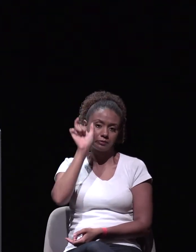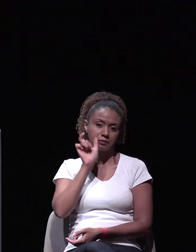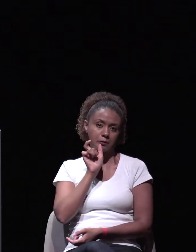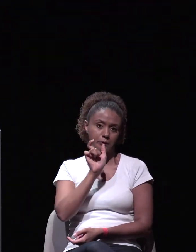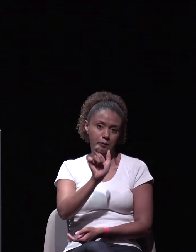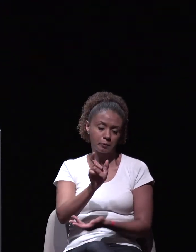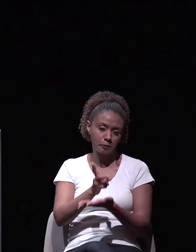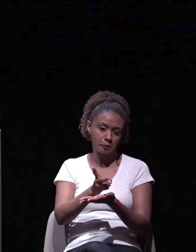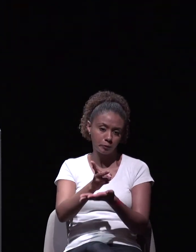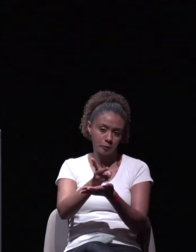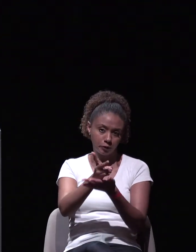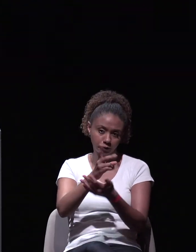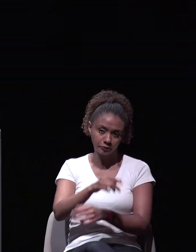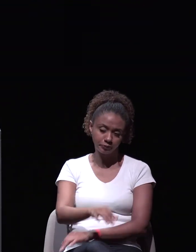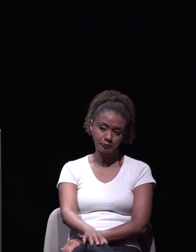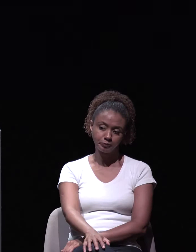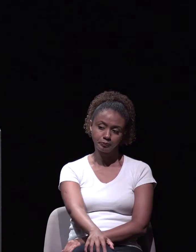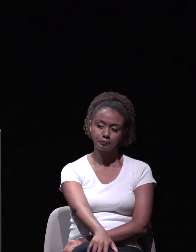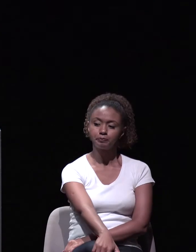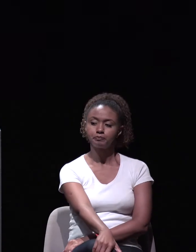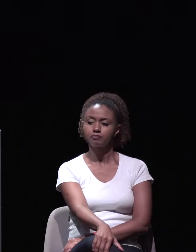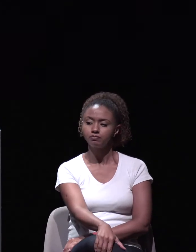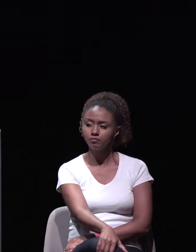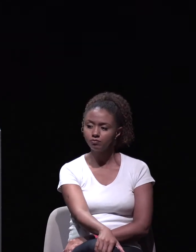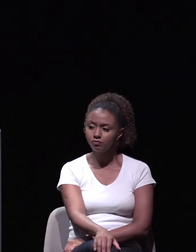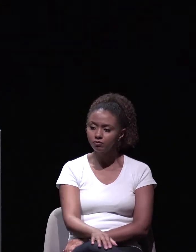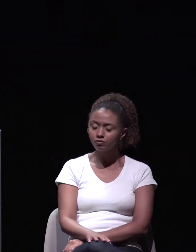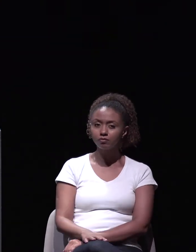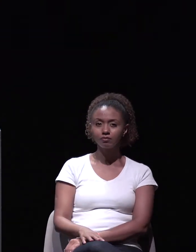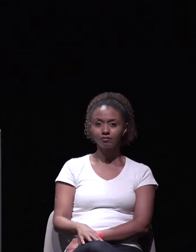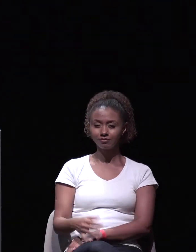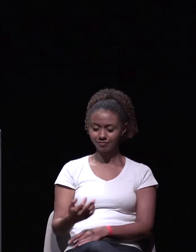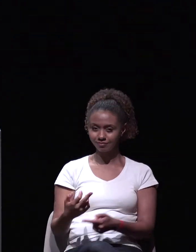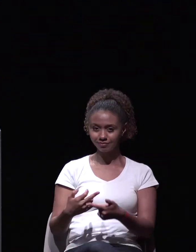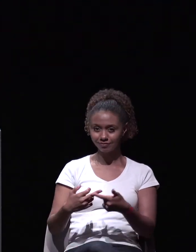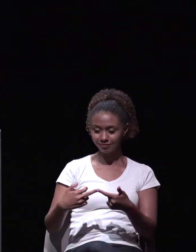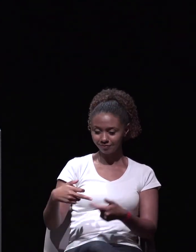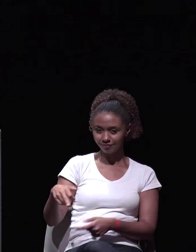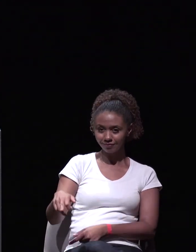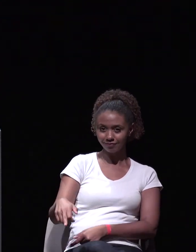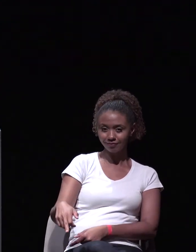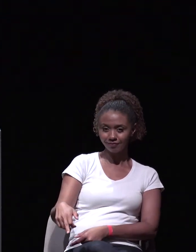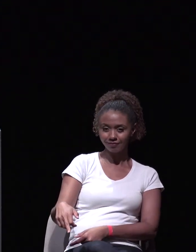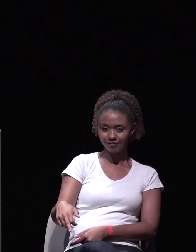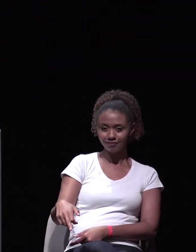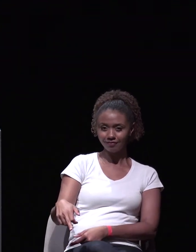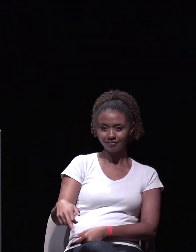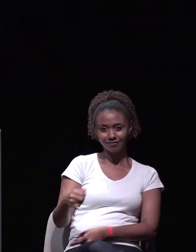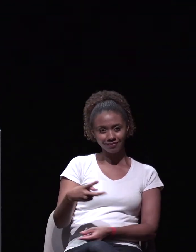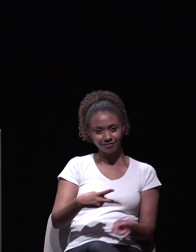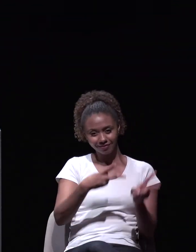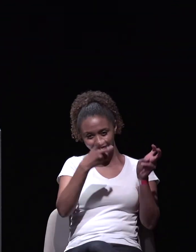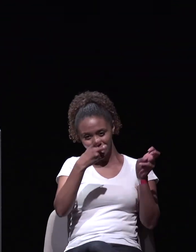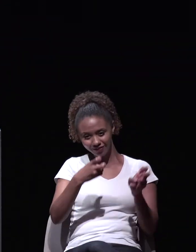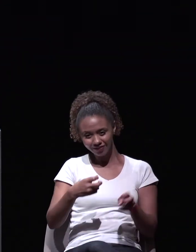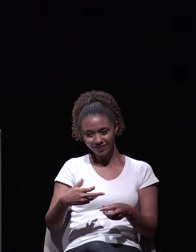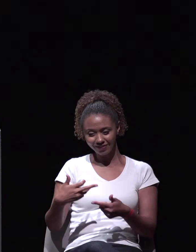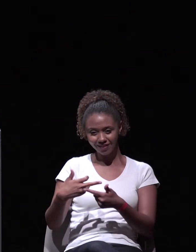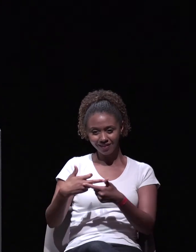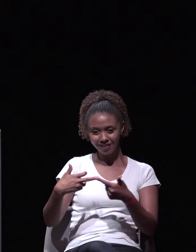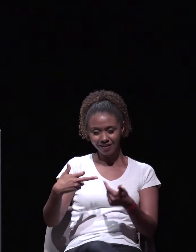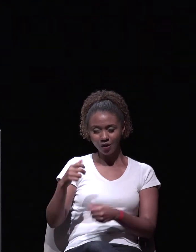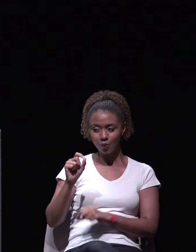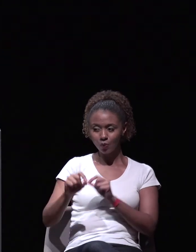sua morte. Esse dedo do meio dele, se vocês observarem, aponta para